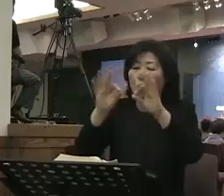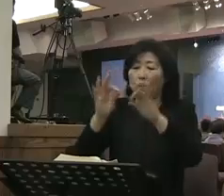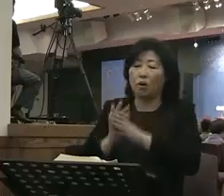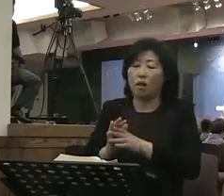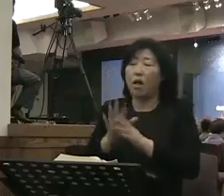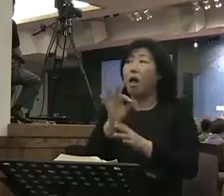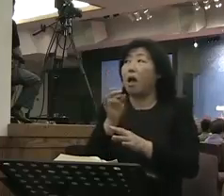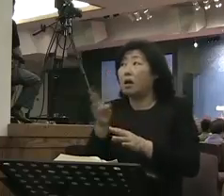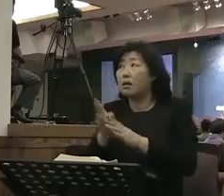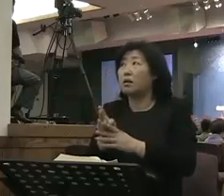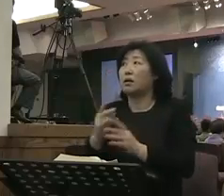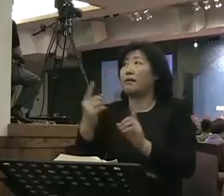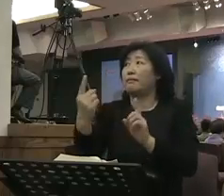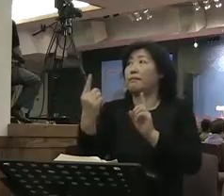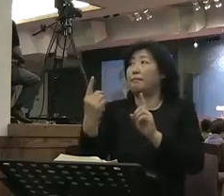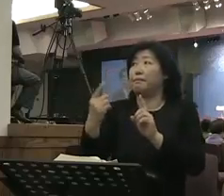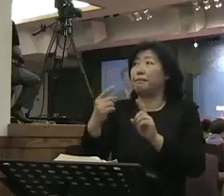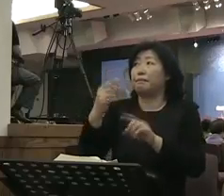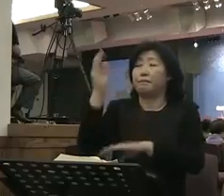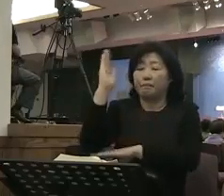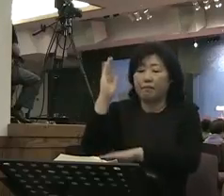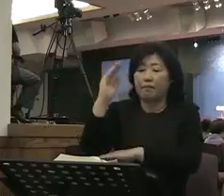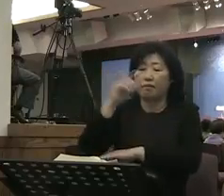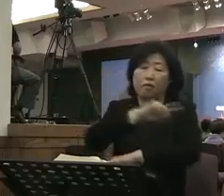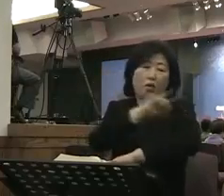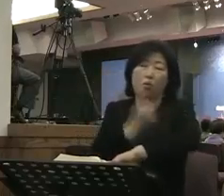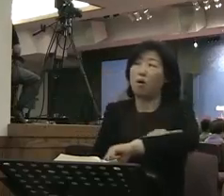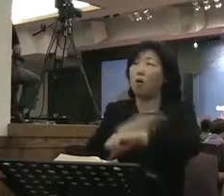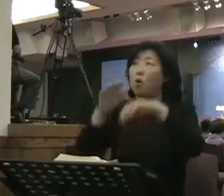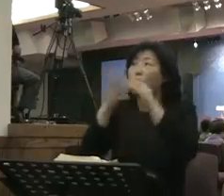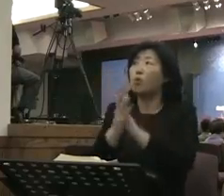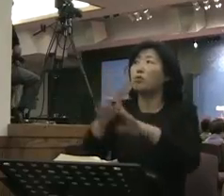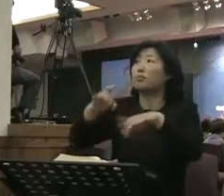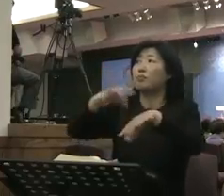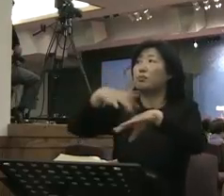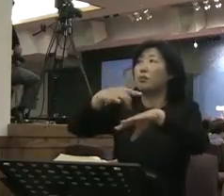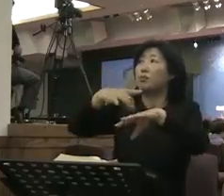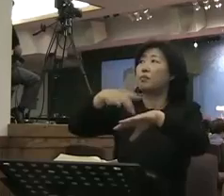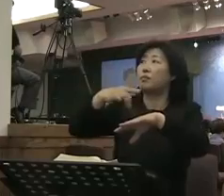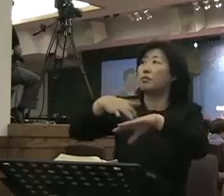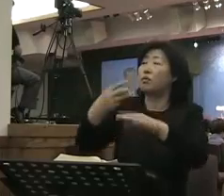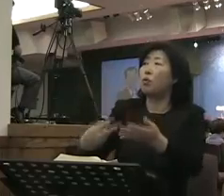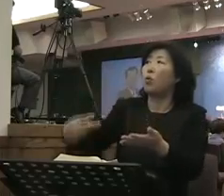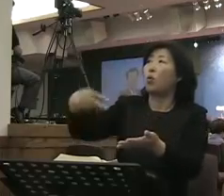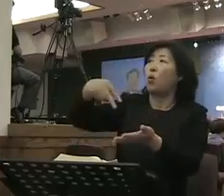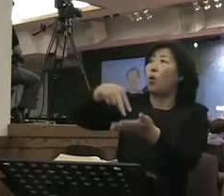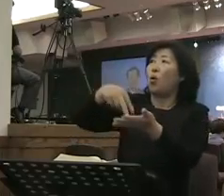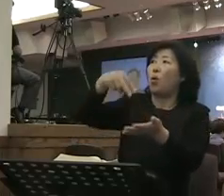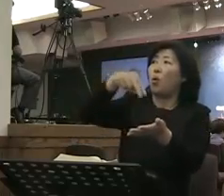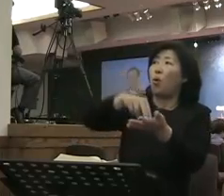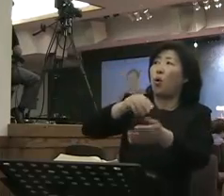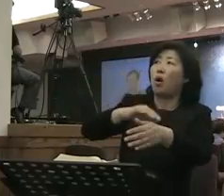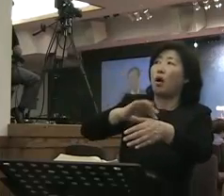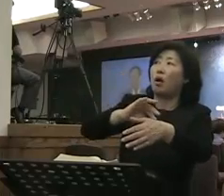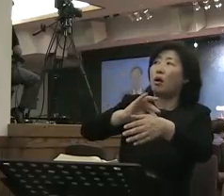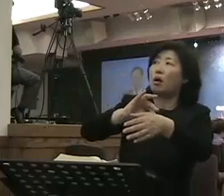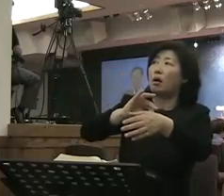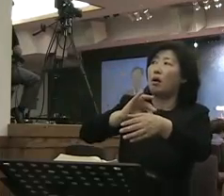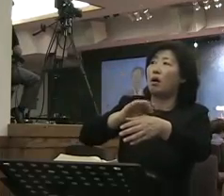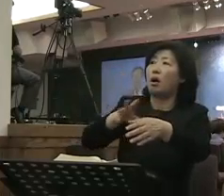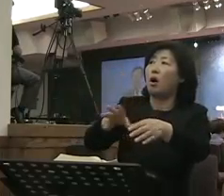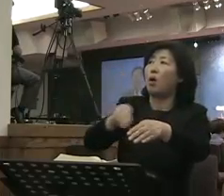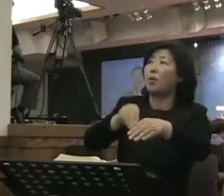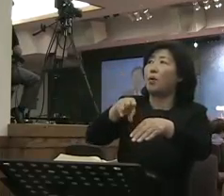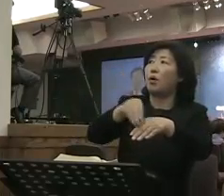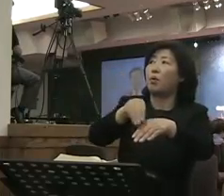선지가 태어나니까 그 말씀의 권력으로 그 모든 뼈들이 일어서기 시작합니다. 그 뼈 위에 살과 근육이 붙기